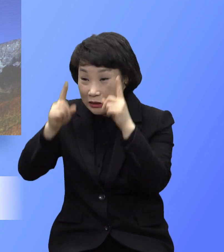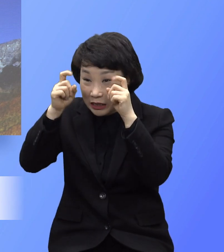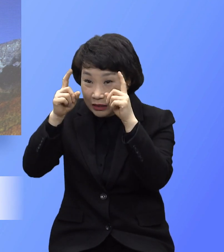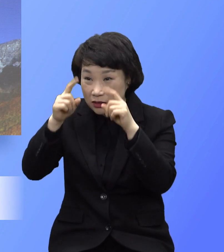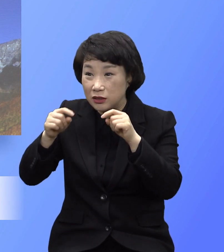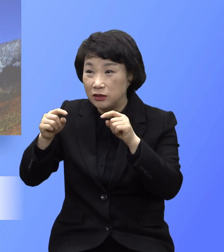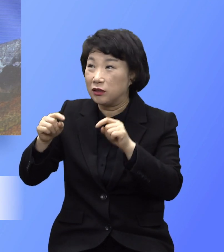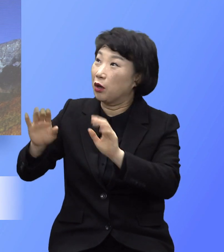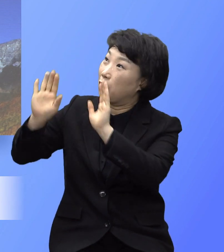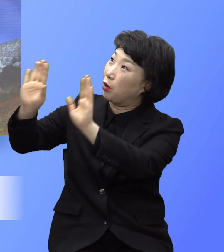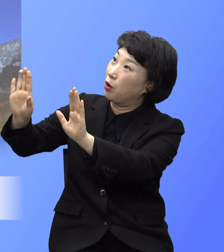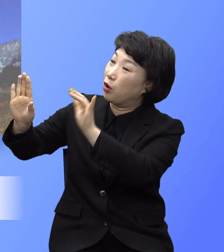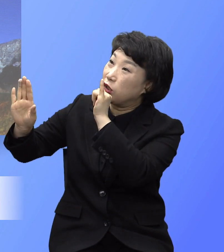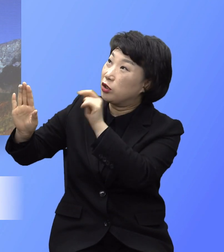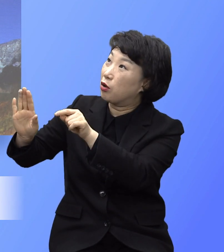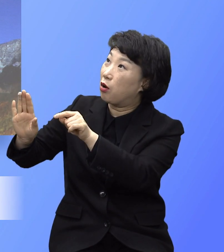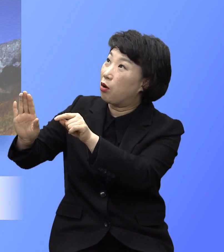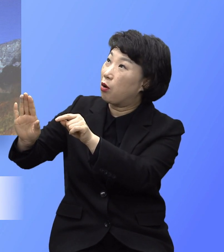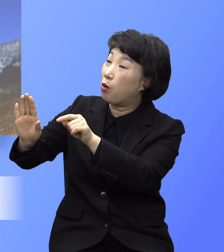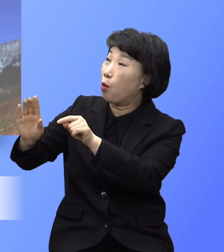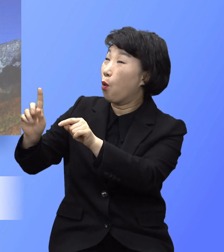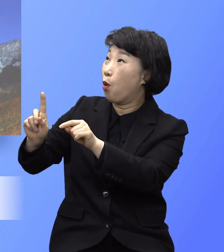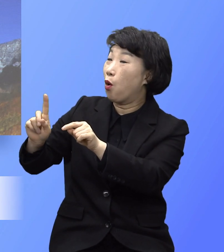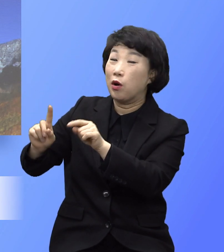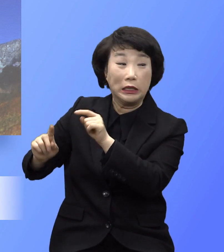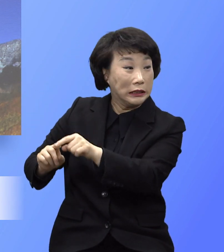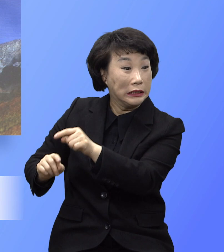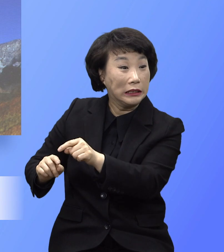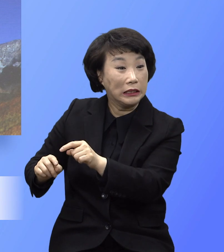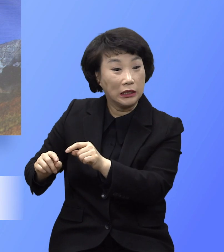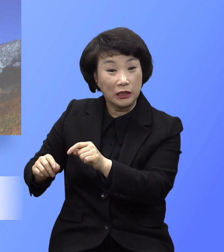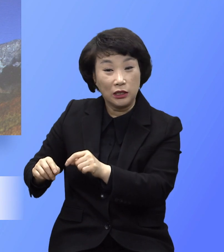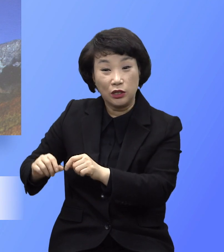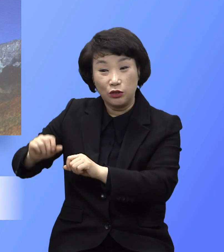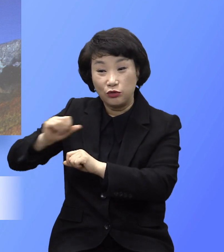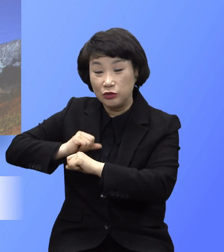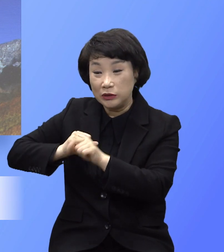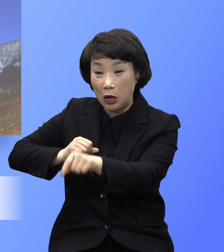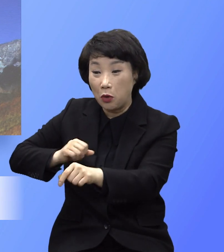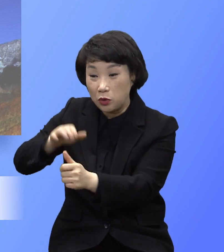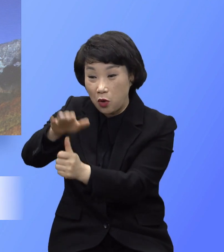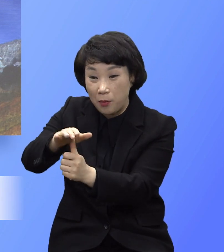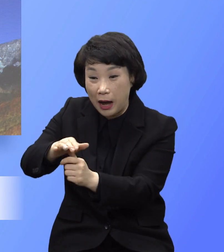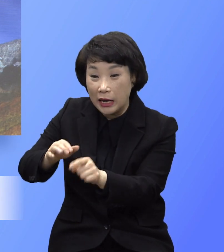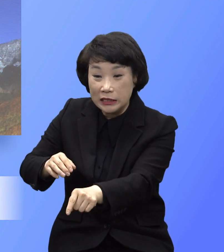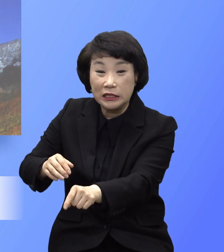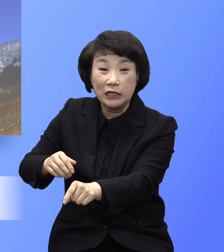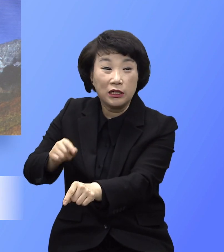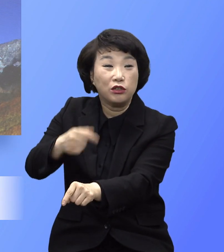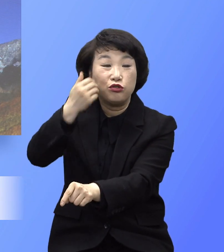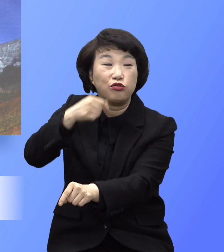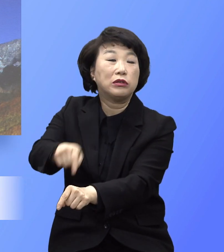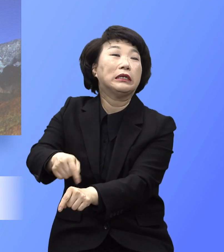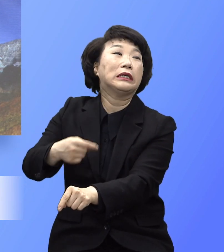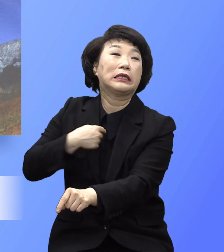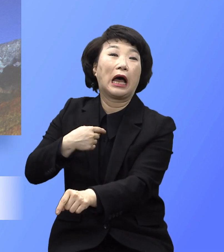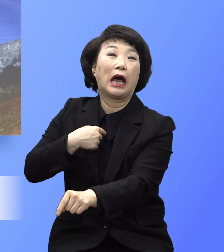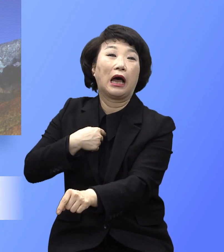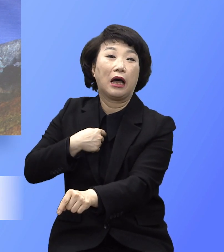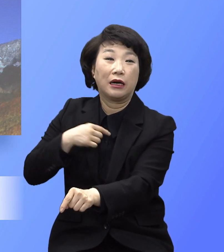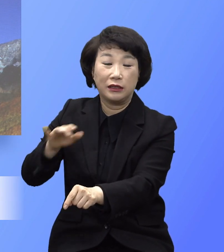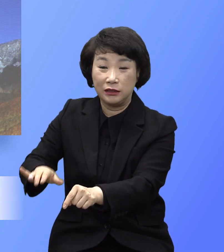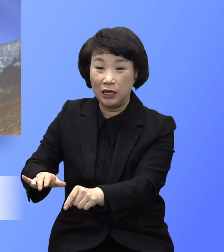찍은 것이 나타나요. 요 사진이 난데 얘가 부모를